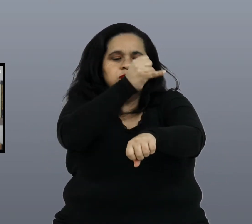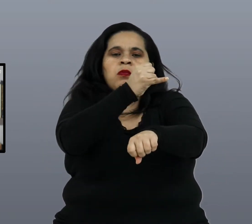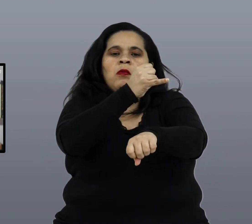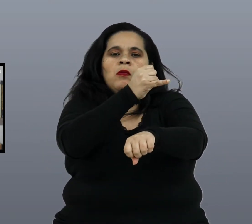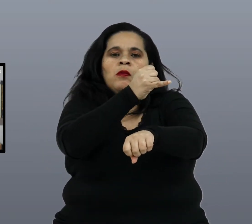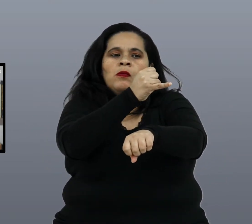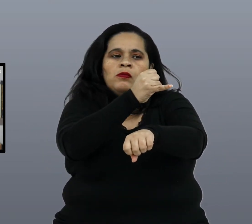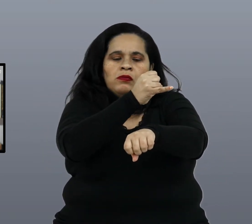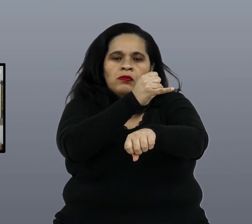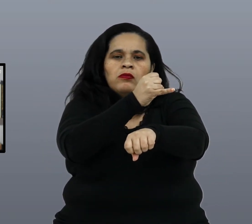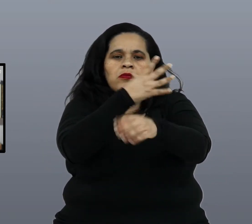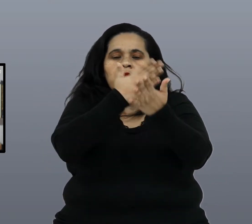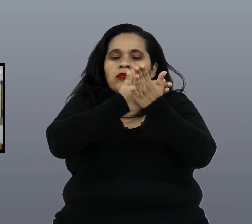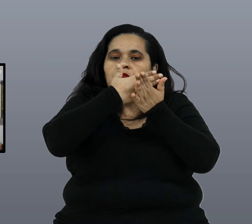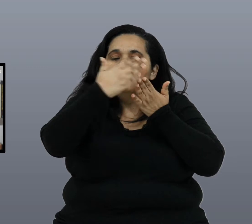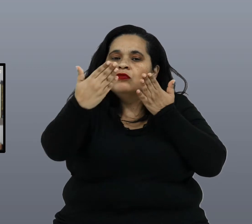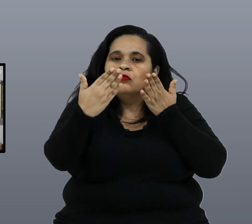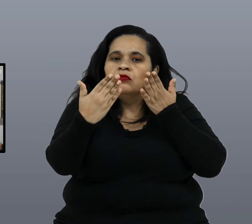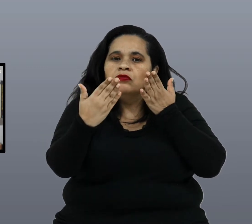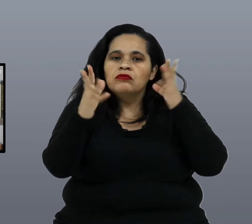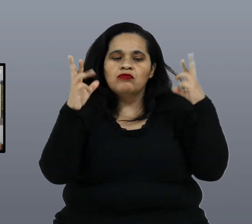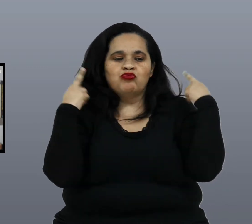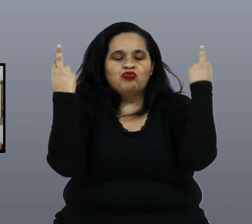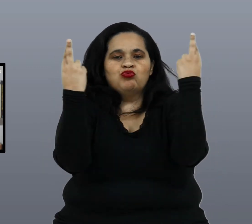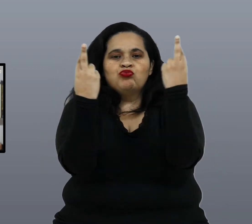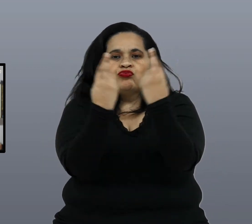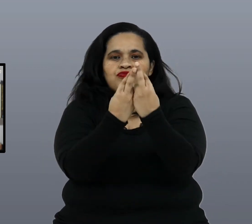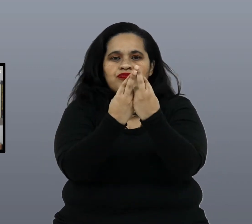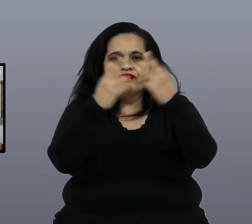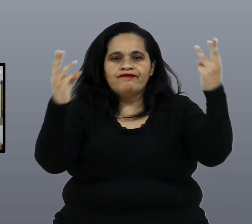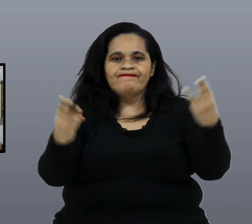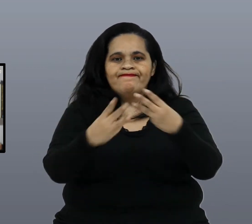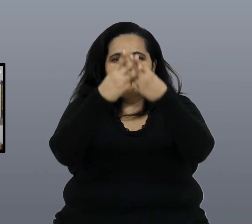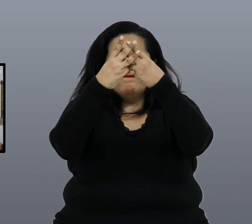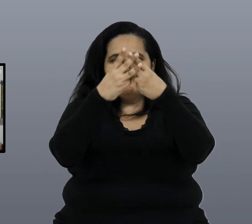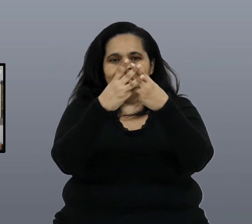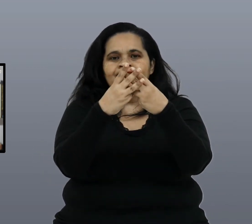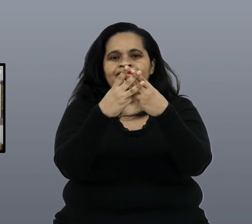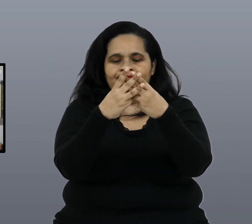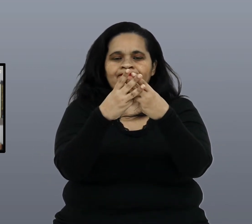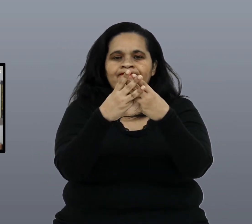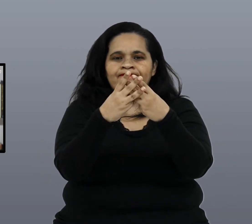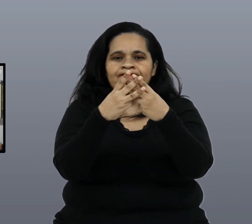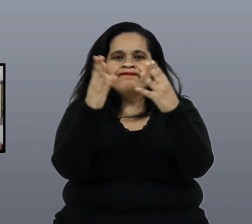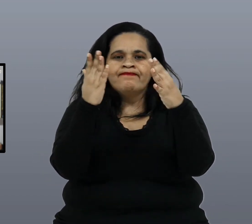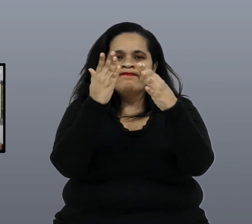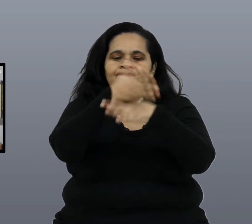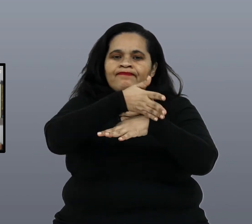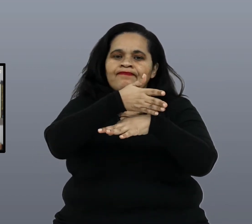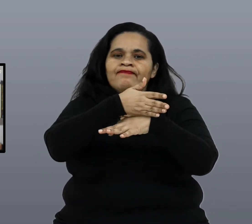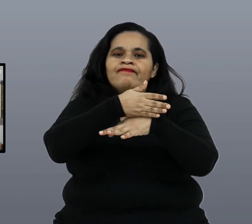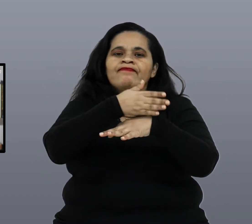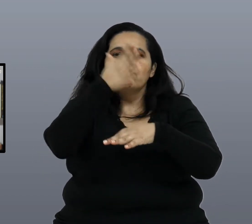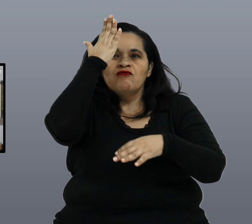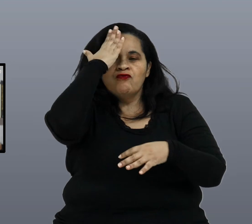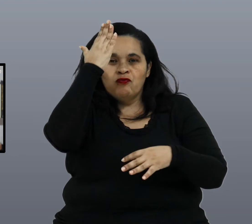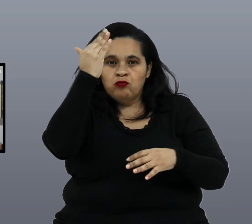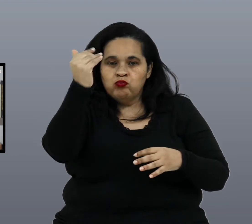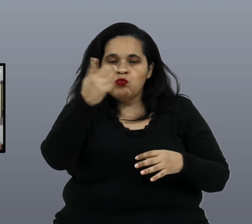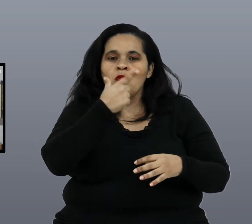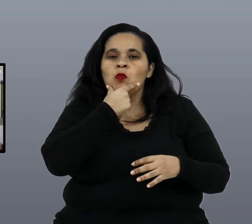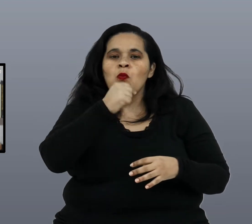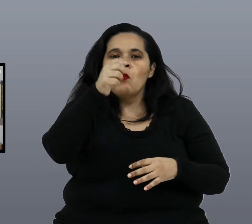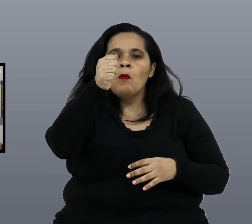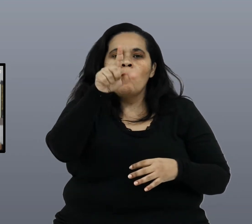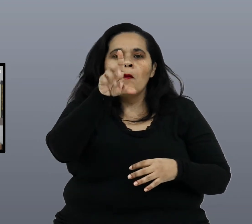parte do Império Grego, através desse homem, né, o famoso Alexandre o